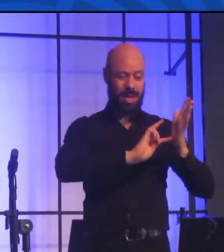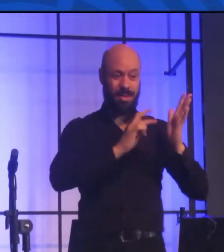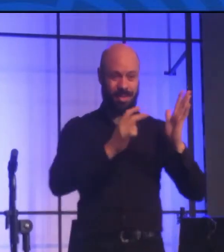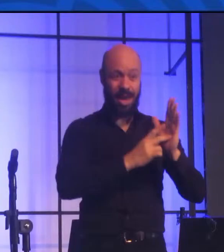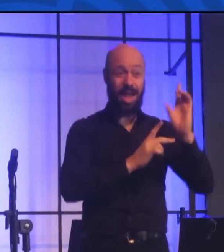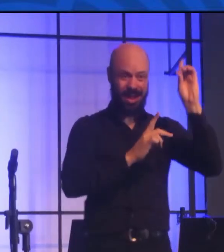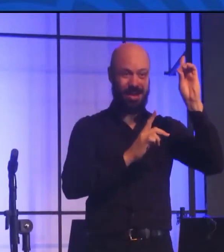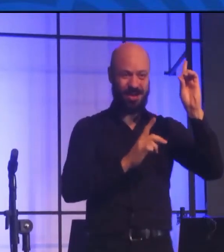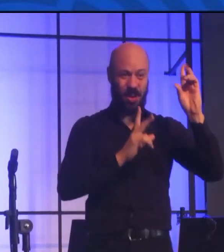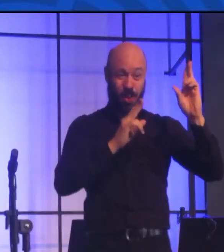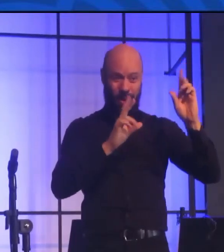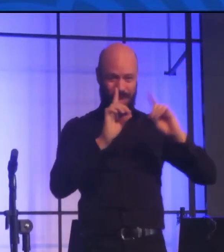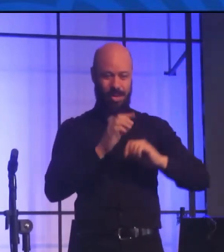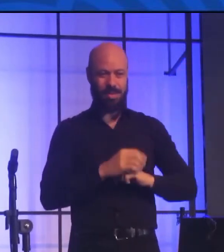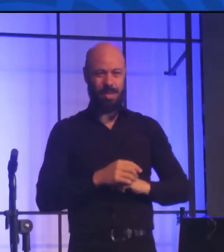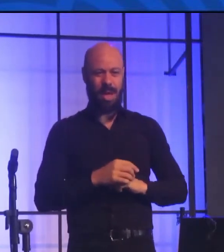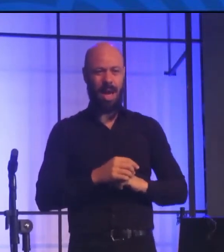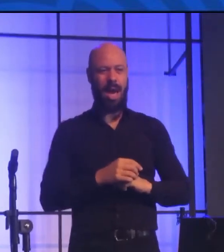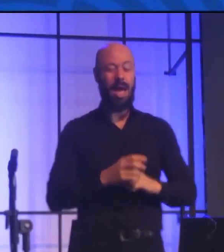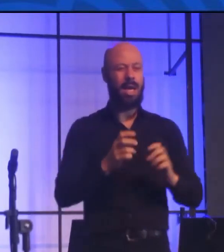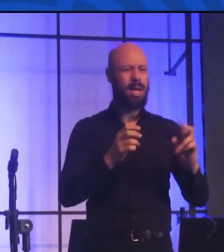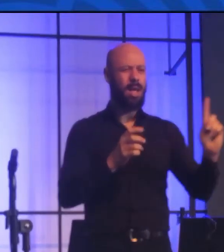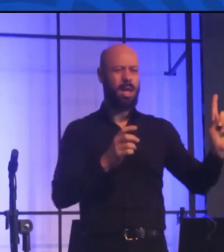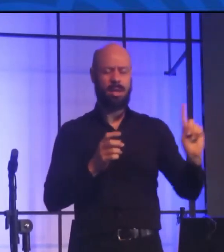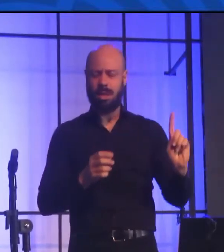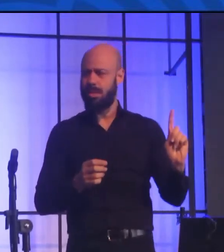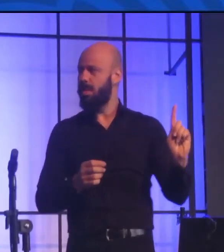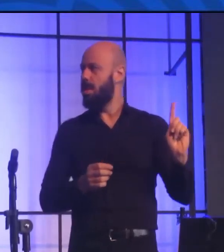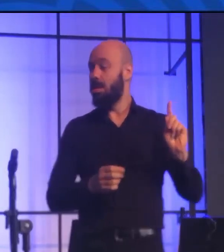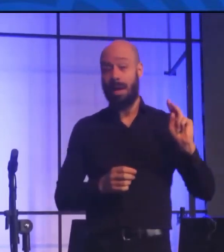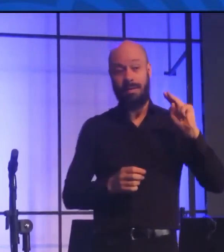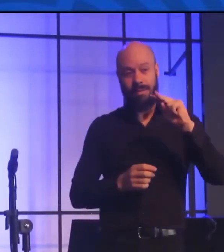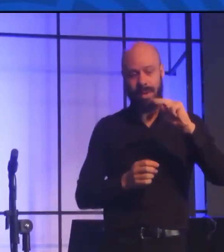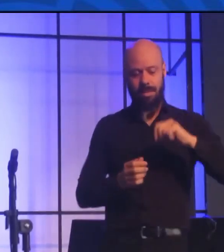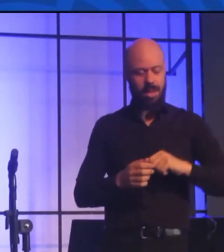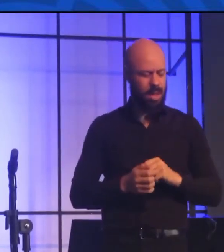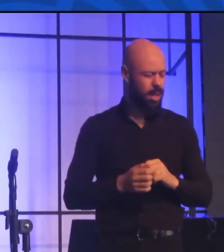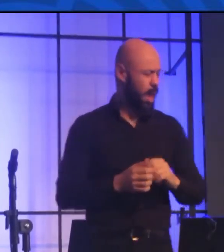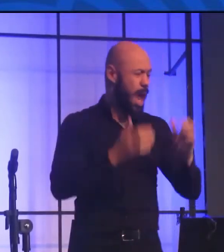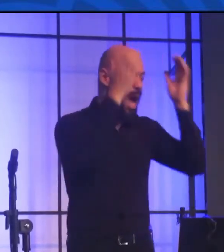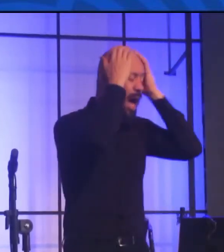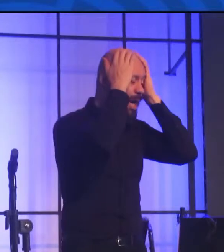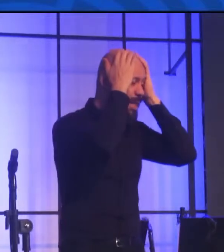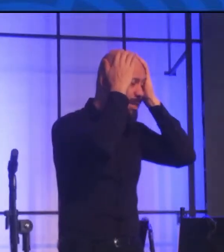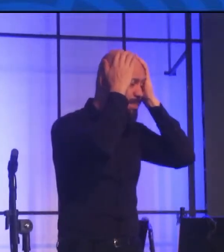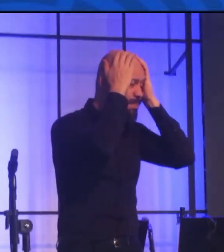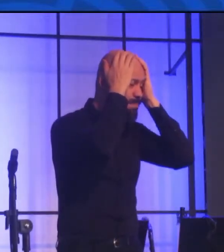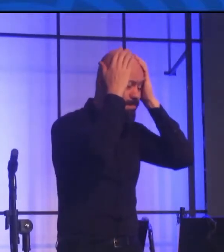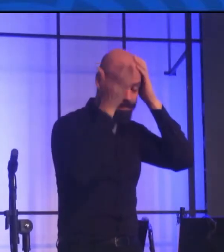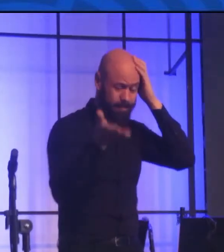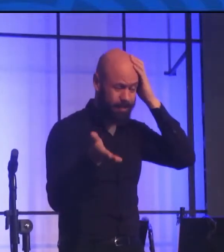haveria ninguém para ajudar, não haveria ninguém para socorrer quando o plano não dá certo.